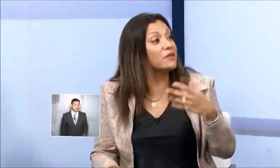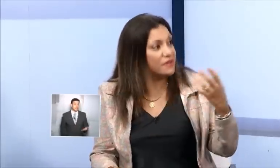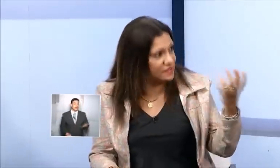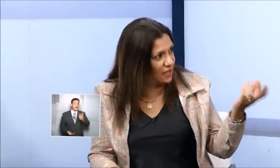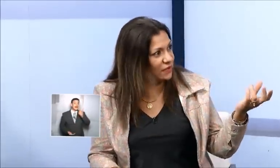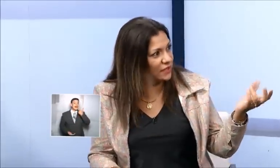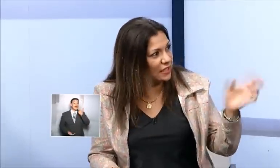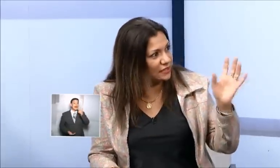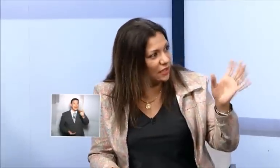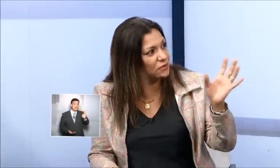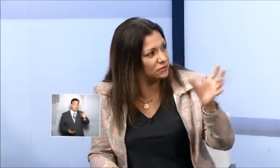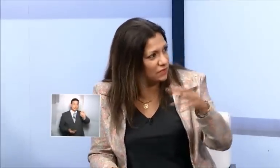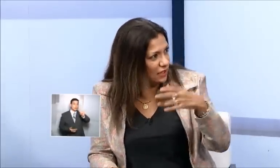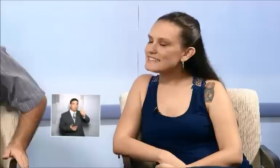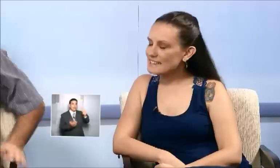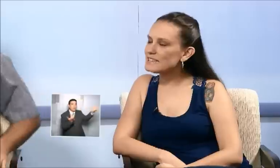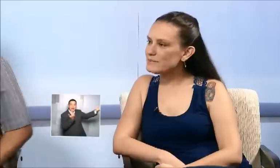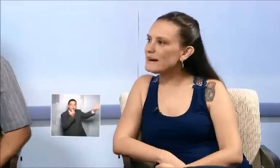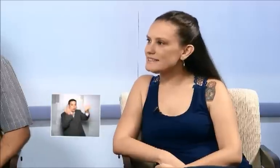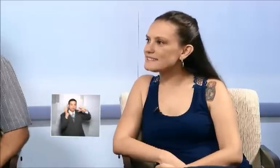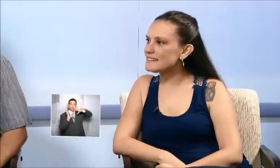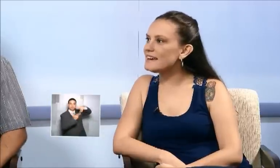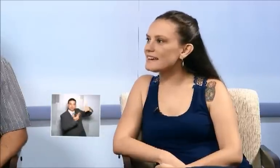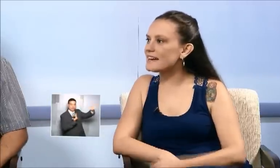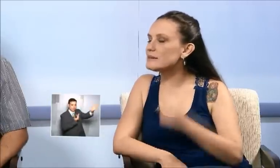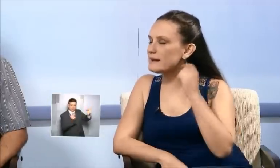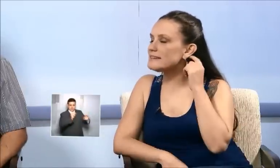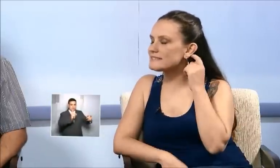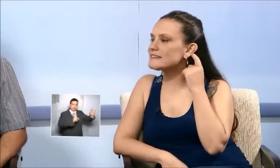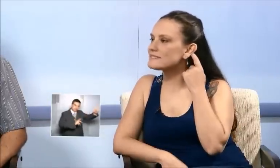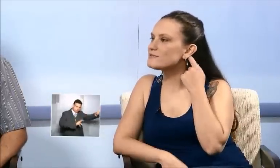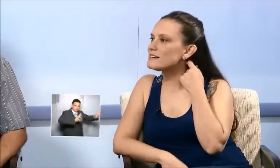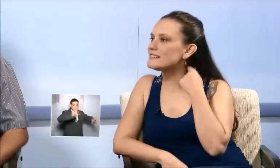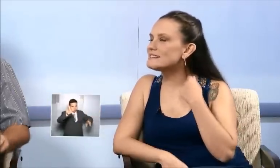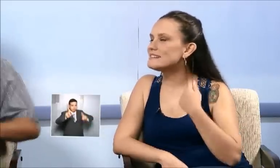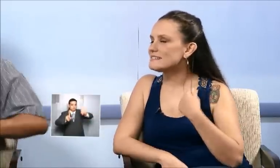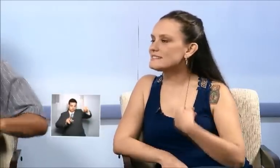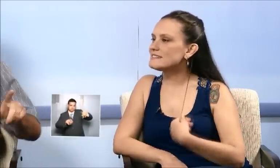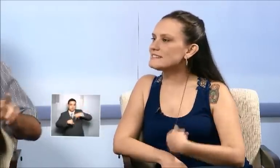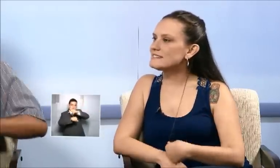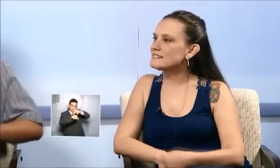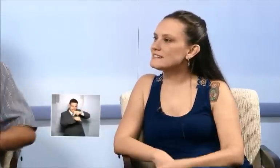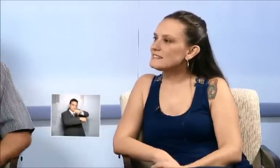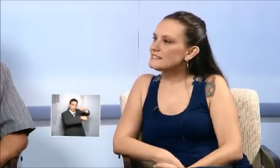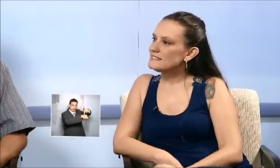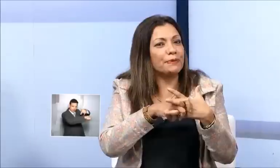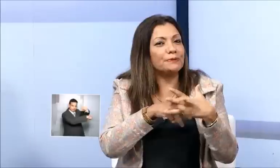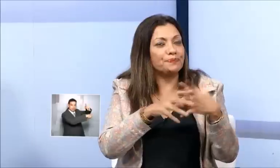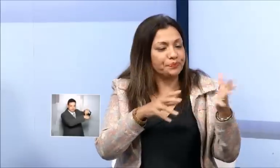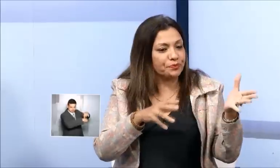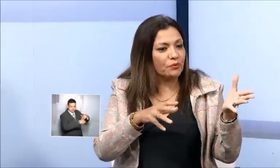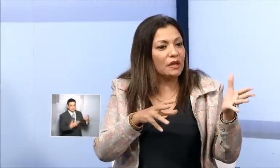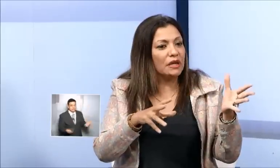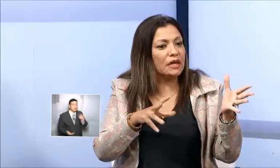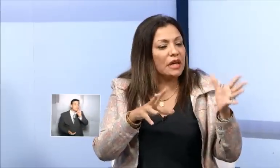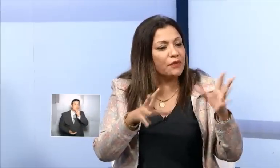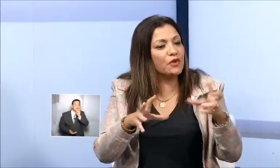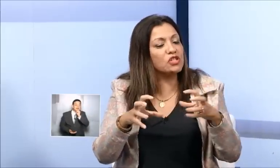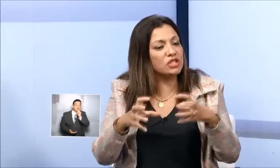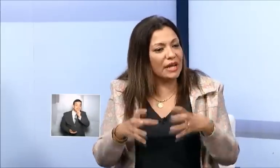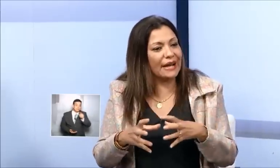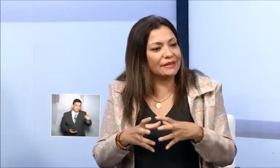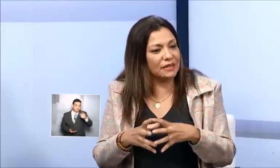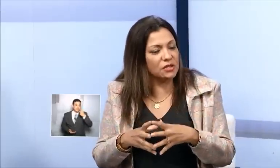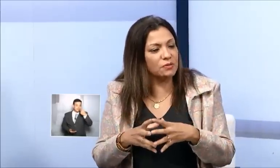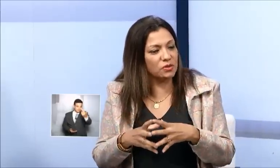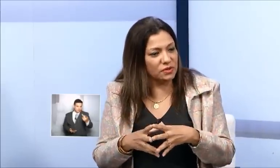é universal, né? Cada um tem, como cada se fosse país, um dialeto, cada né? país tem a sua língua. Mas, por exemplo, ele falou